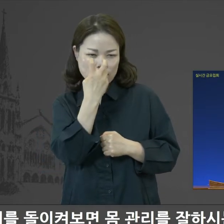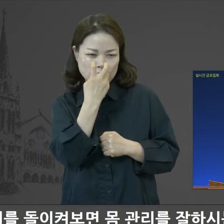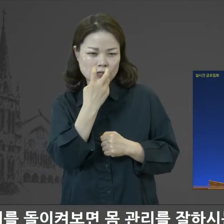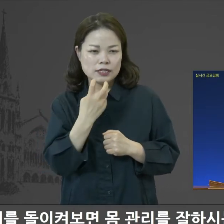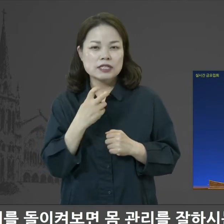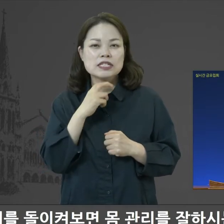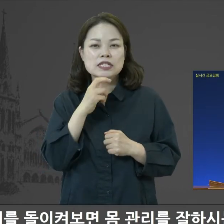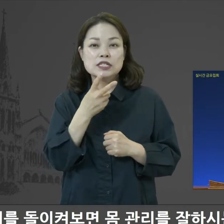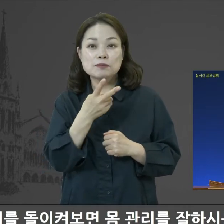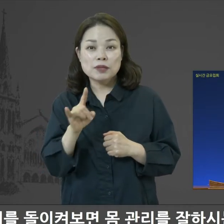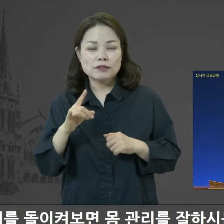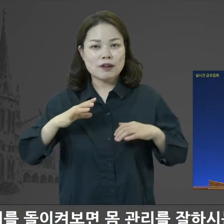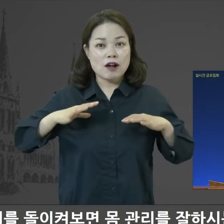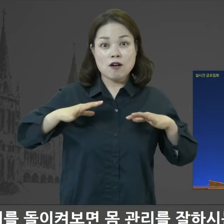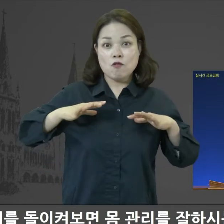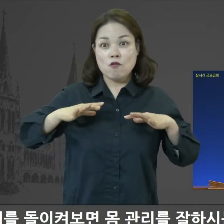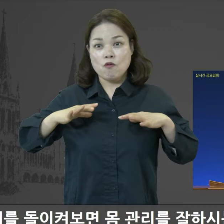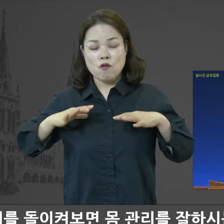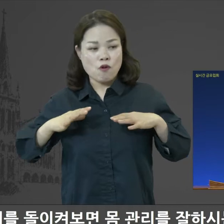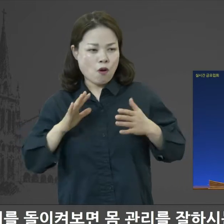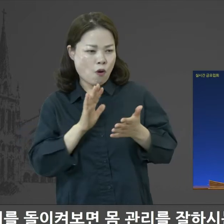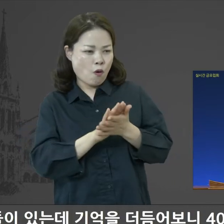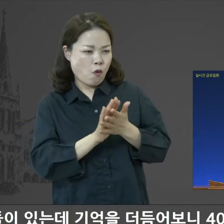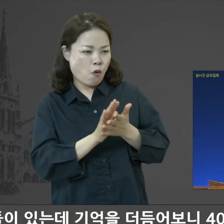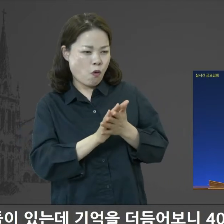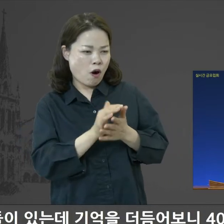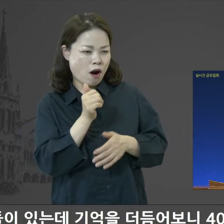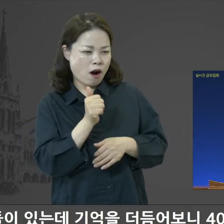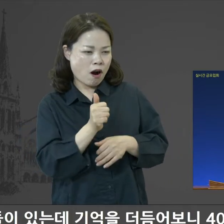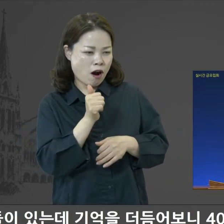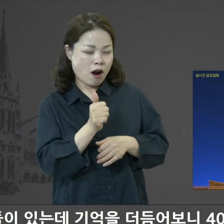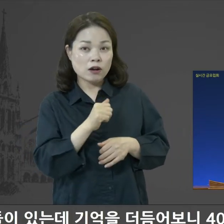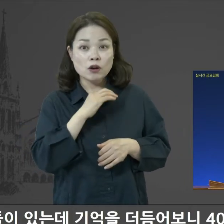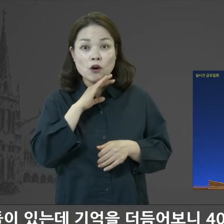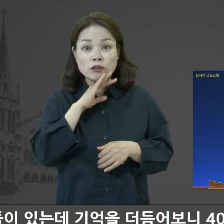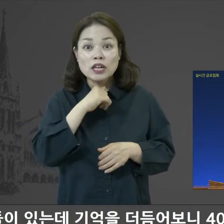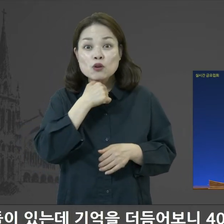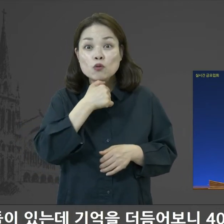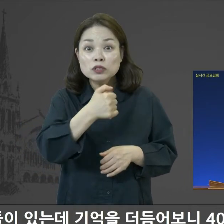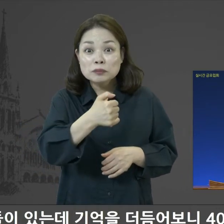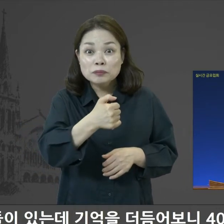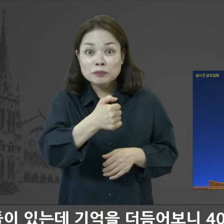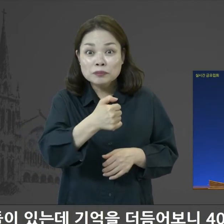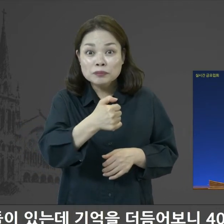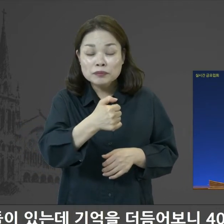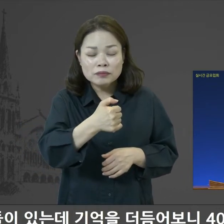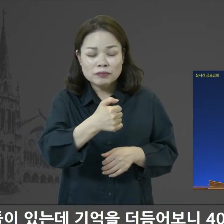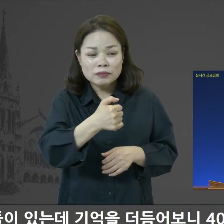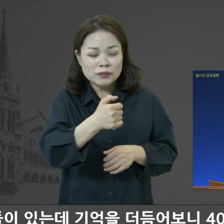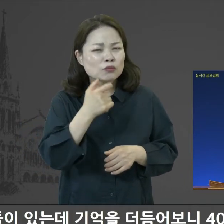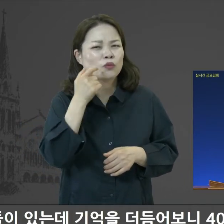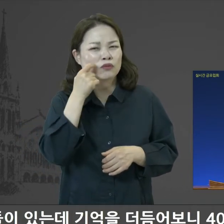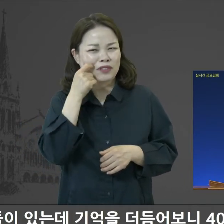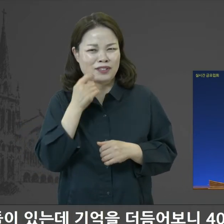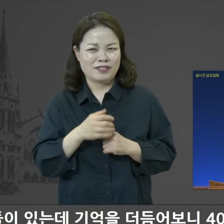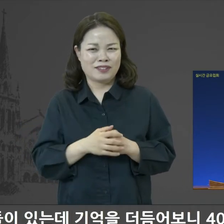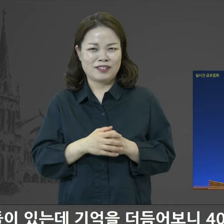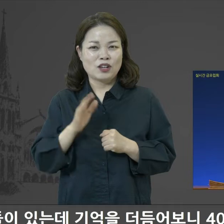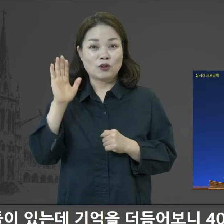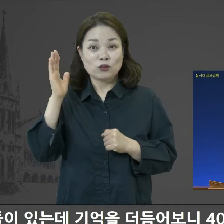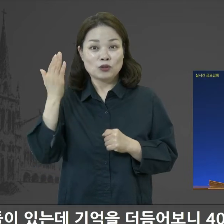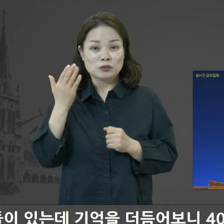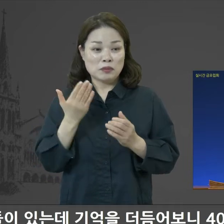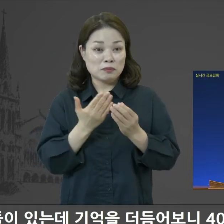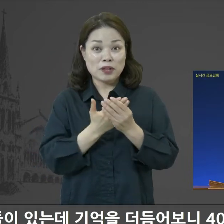같이 막 이렇게 자랑하는 거 있었어요. 박수를 쳤습니다. 50이 되니까 이제 그러지 못하더라고요. 근데 요즘은